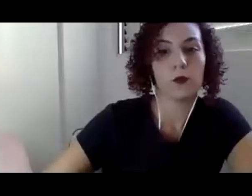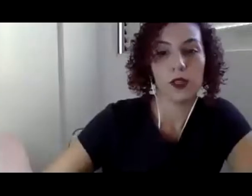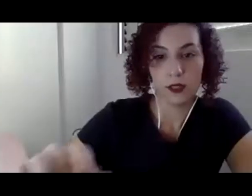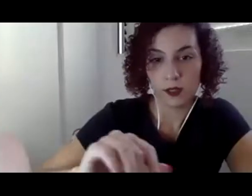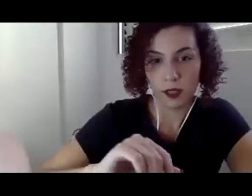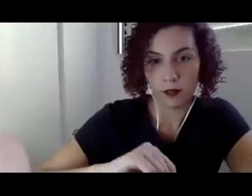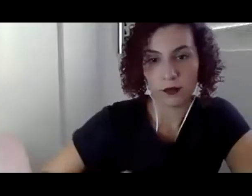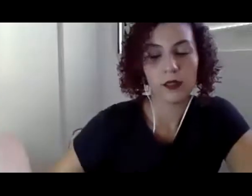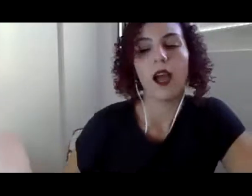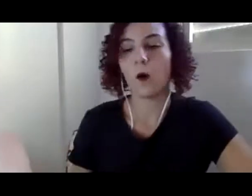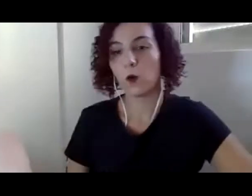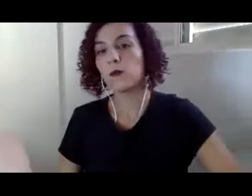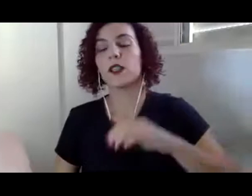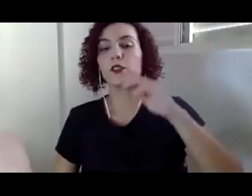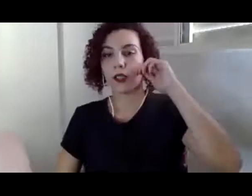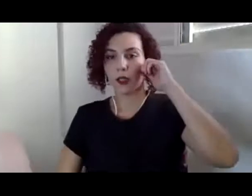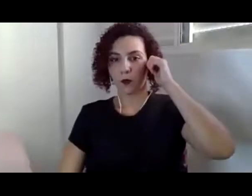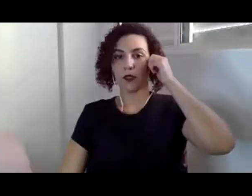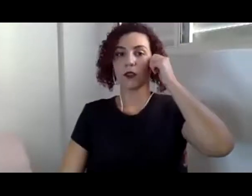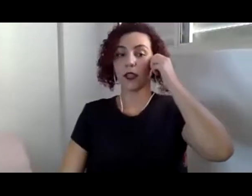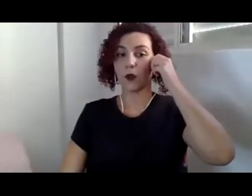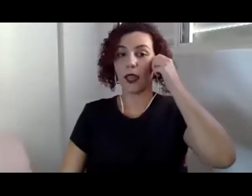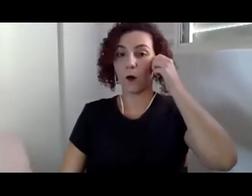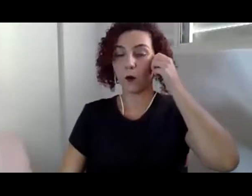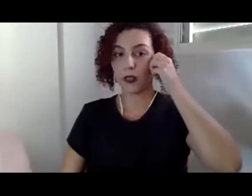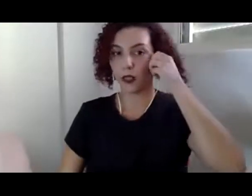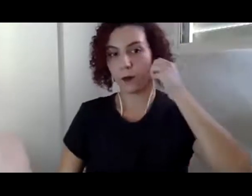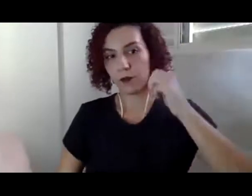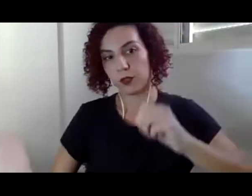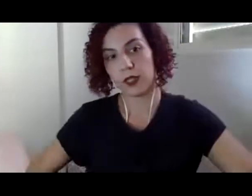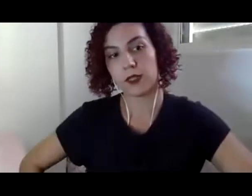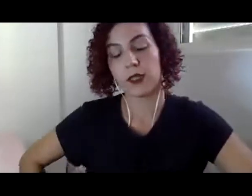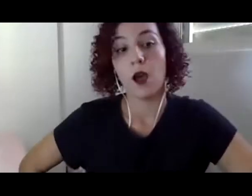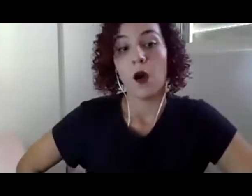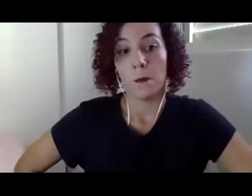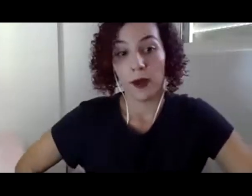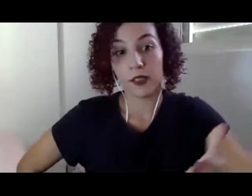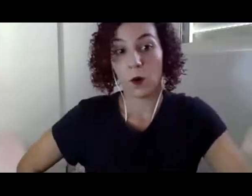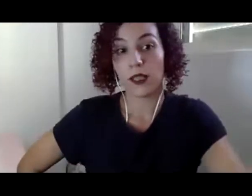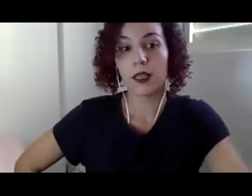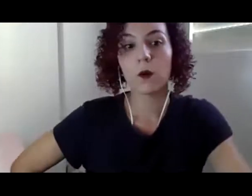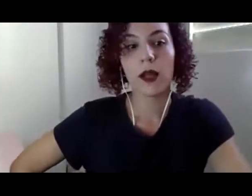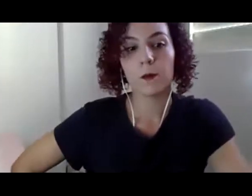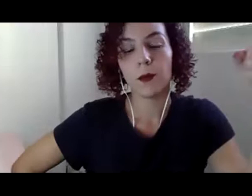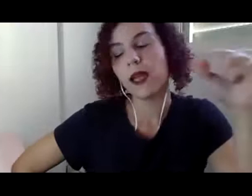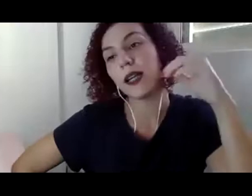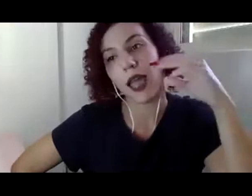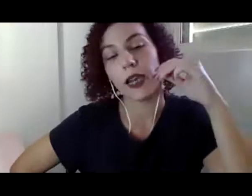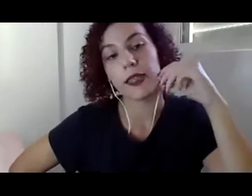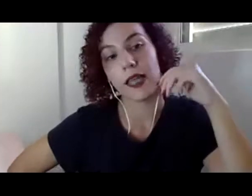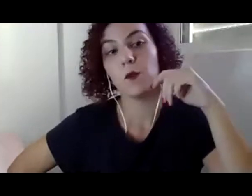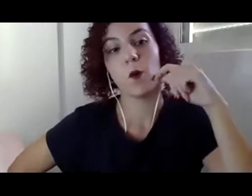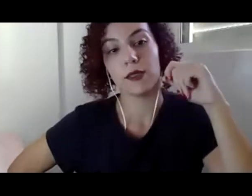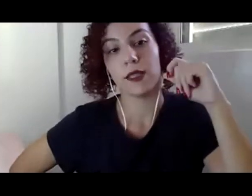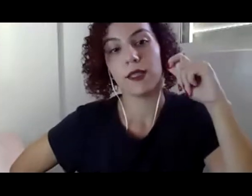super falso. Existem algumas legislações, eu selecionei algumas aqui para vocês, mas começando com essa primeira, que é a